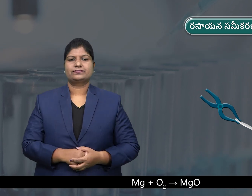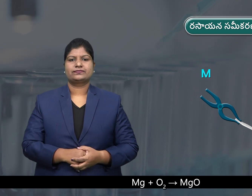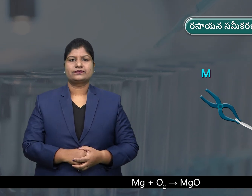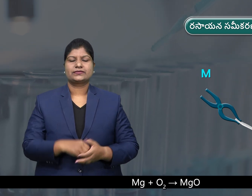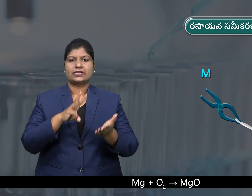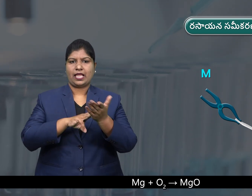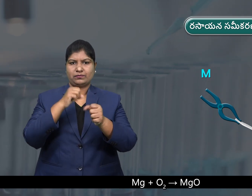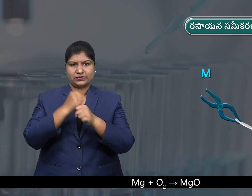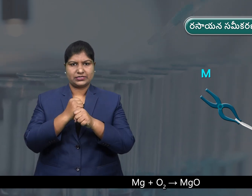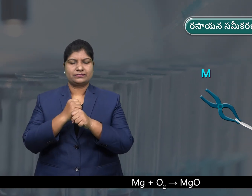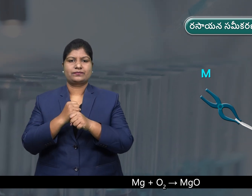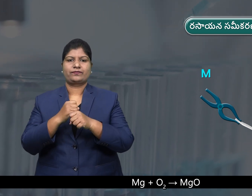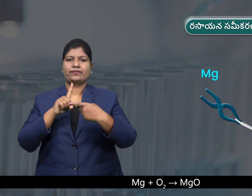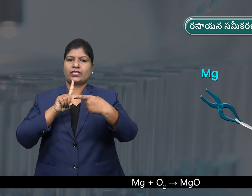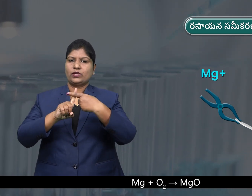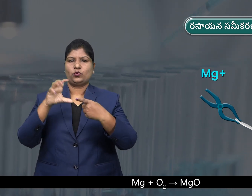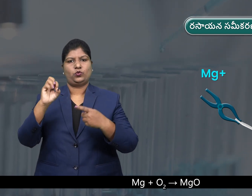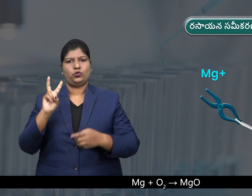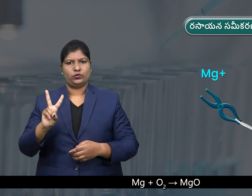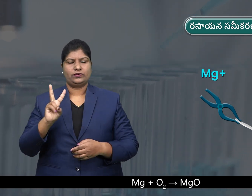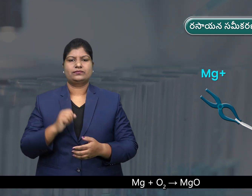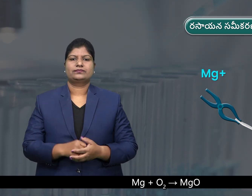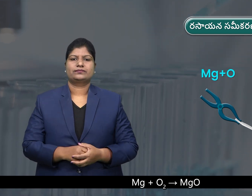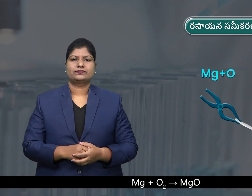Mg plus O2 gives rise to MgO.